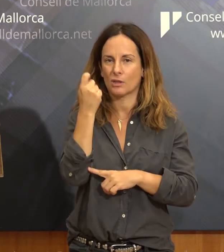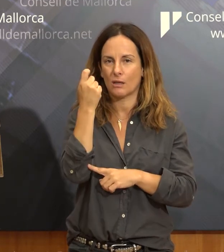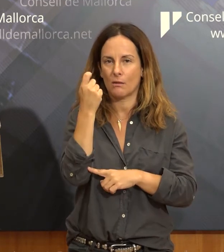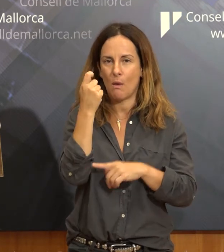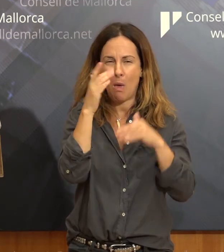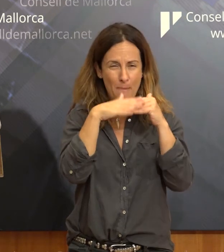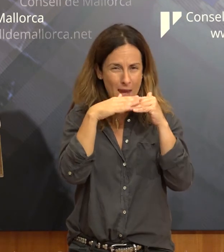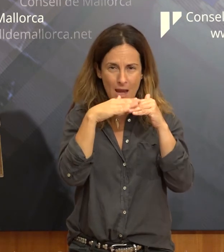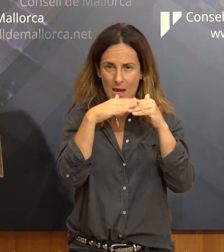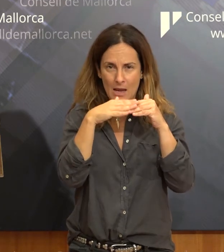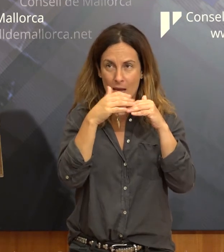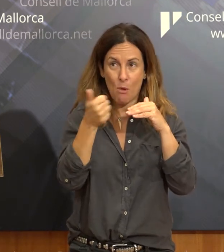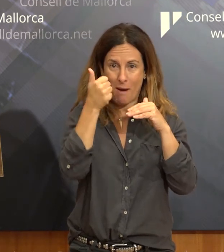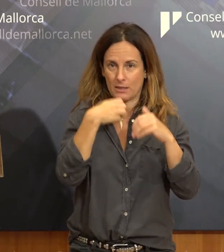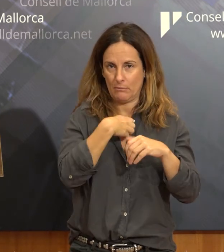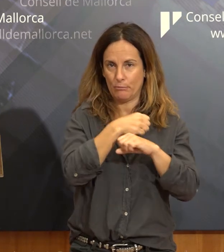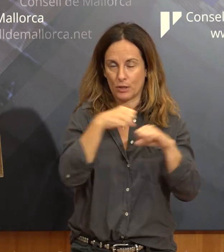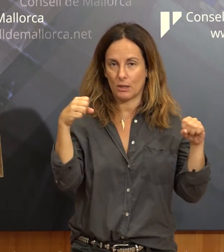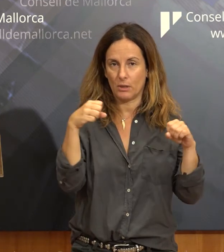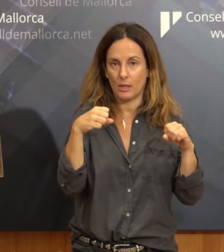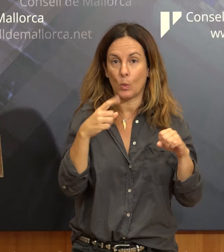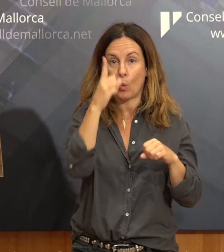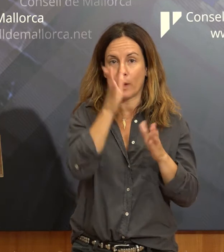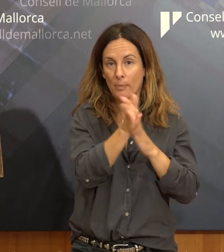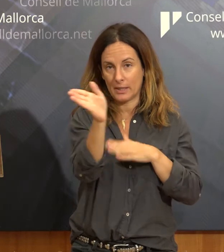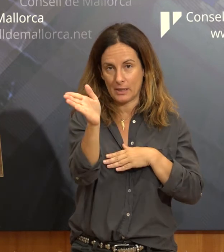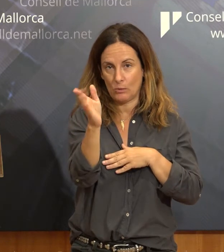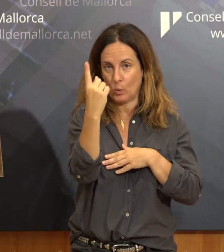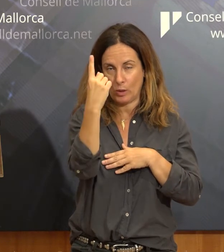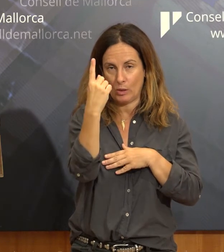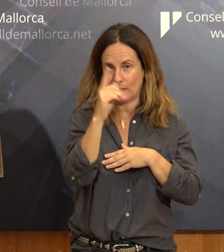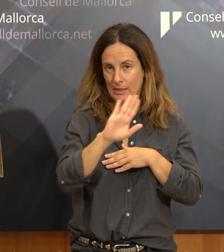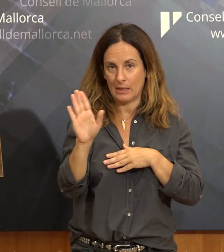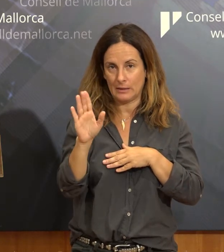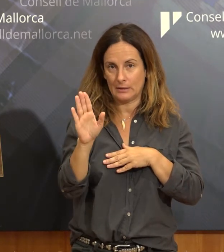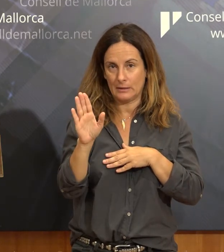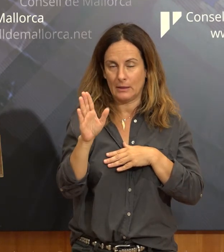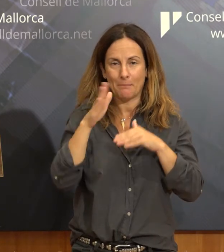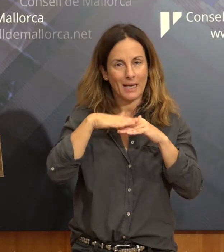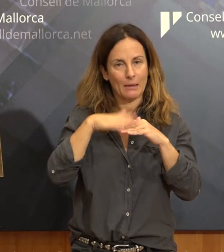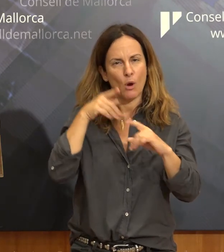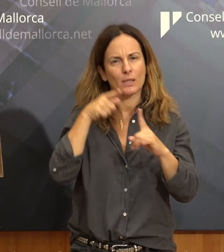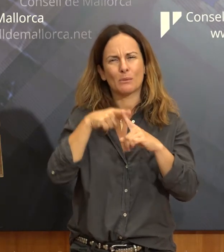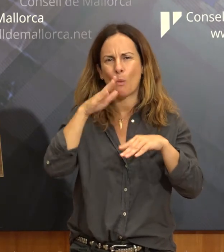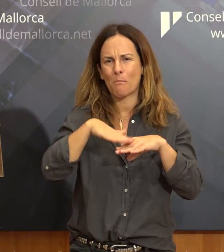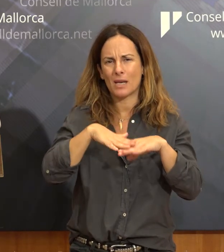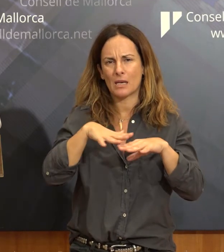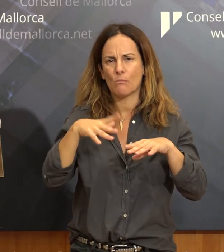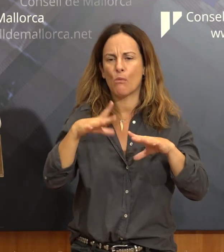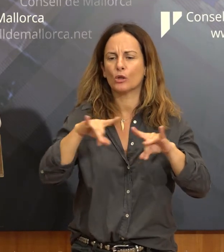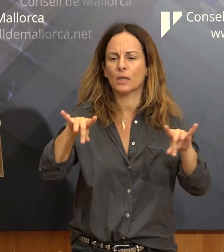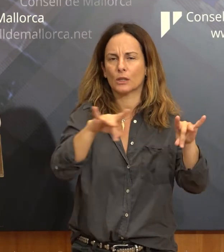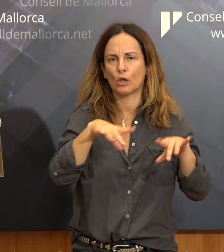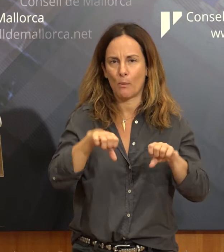no pot ser. Té un únic enllaç aquesta carretera. Anem a l'impacte territorial mínim. I, a més, aquesta carretera fa una